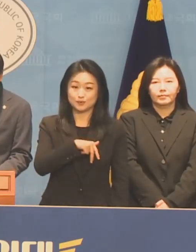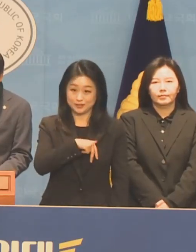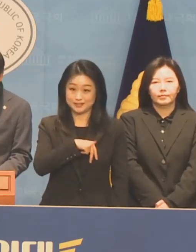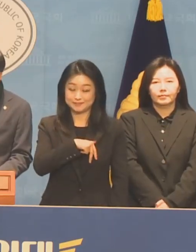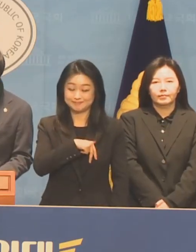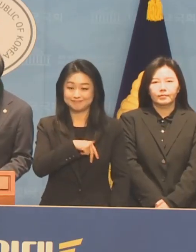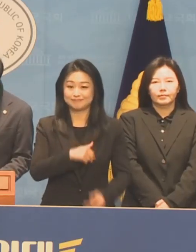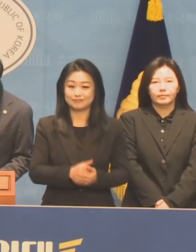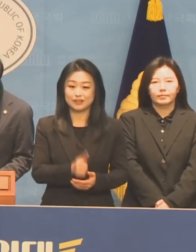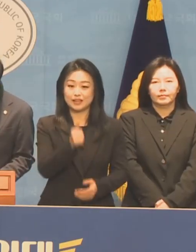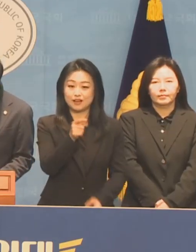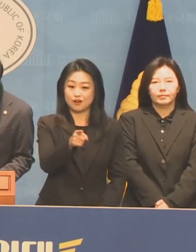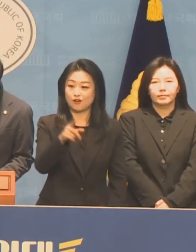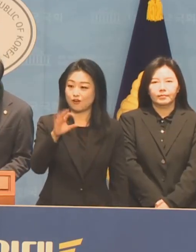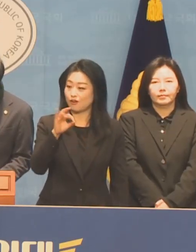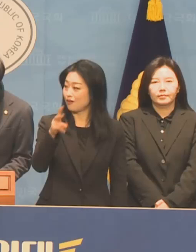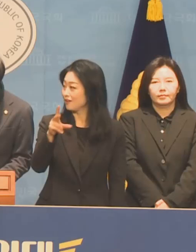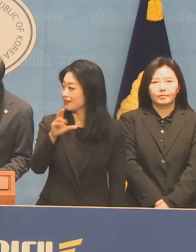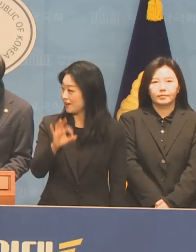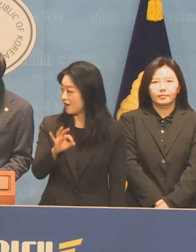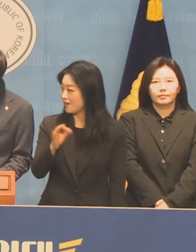그다음에 허영 의원님,